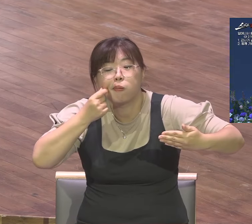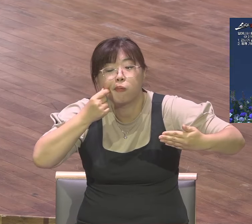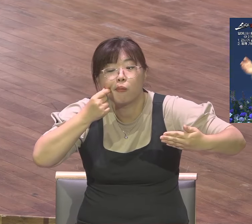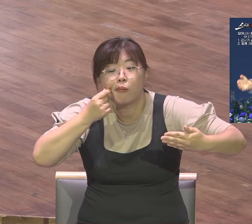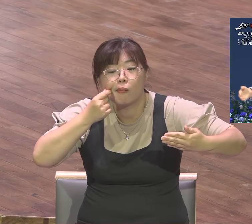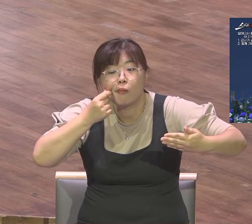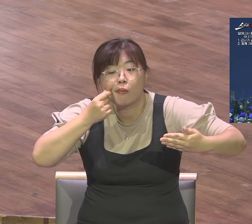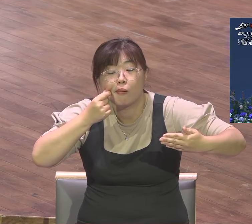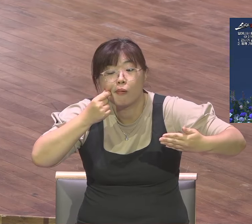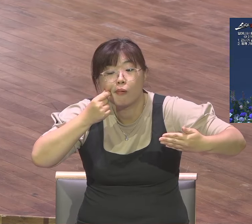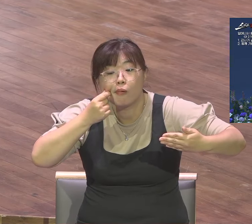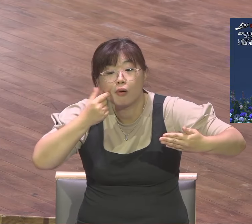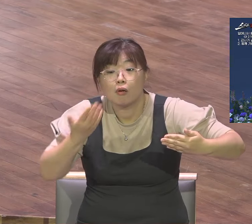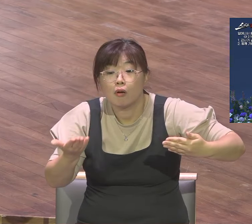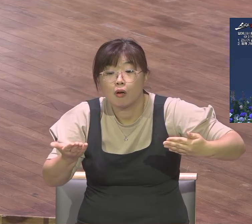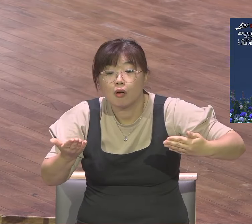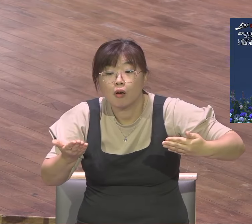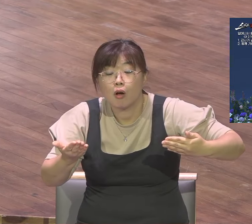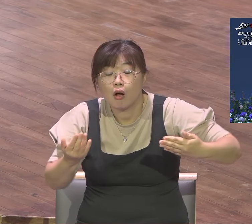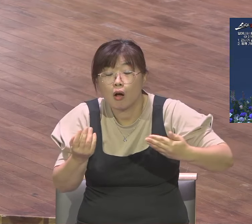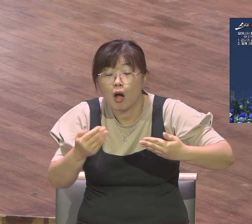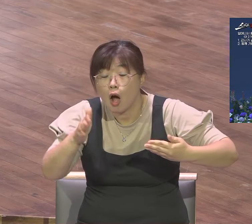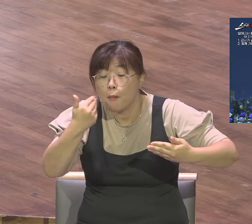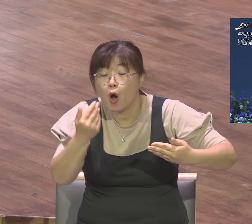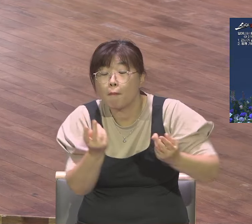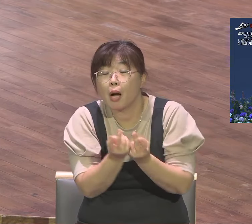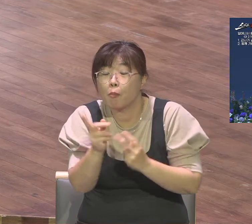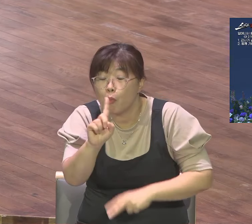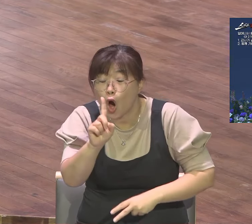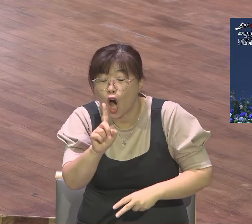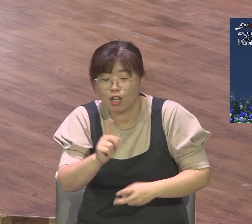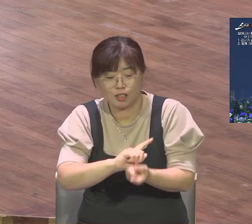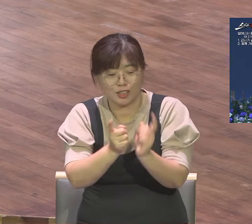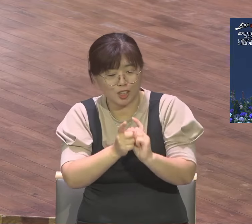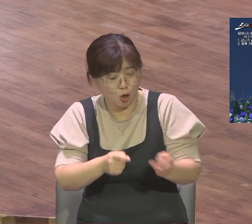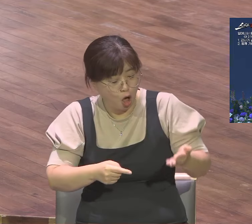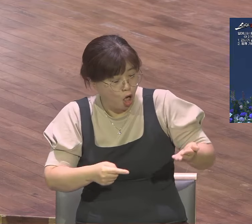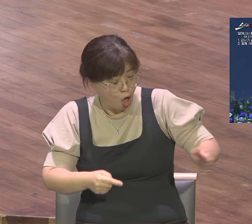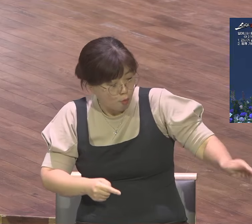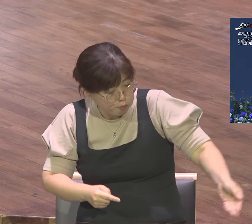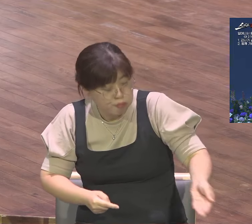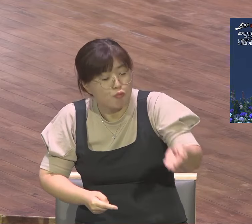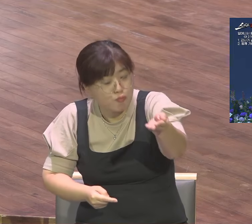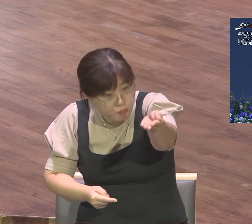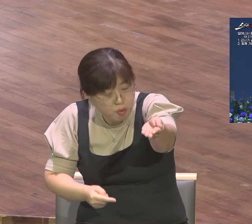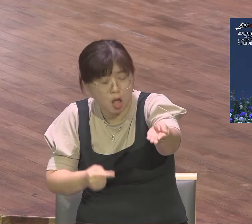자기 안 알아준다고 자기 무시한다고.